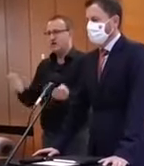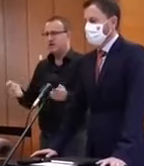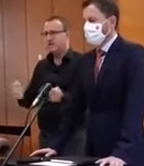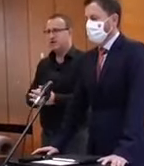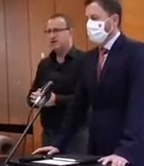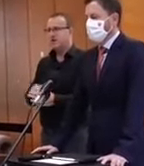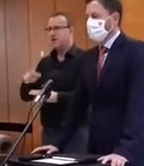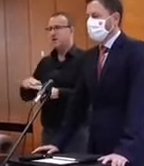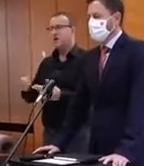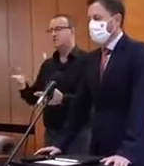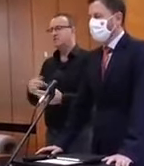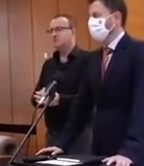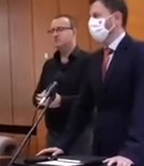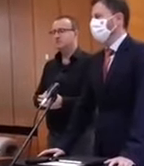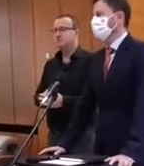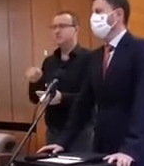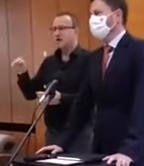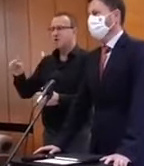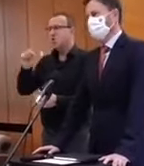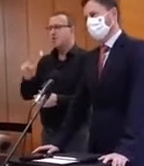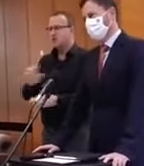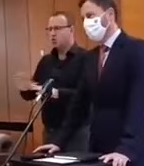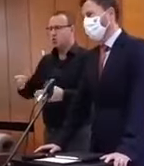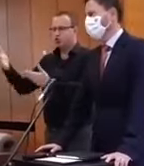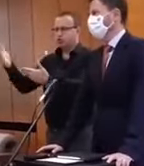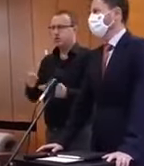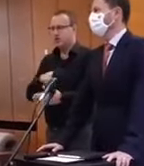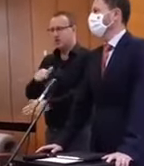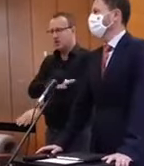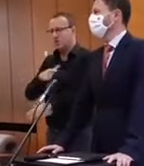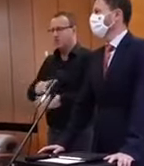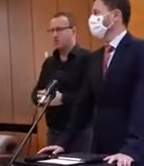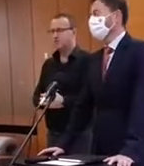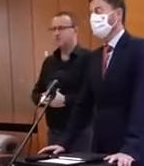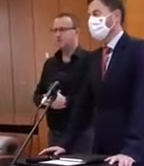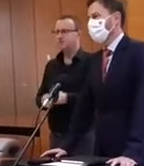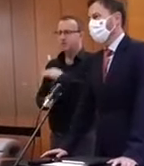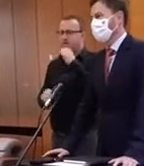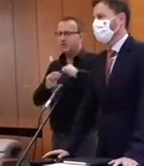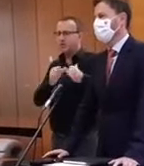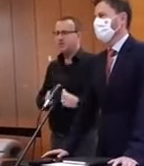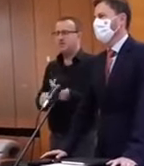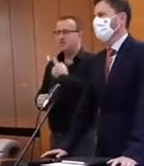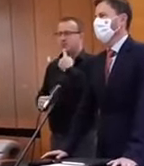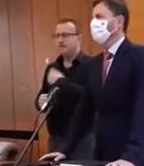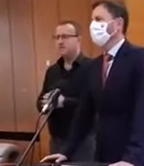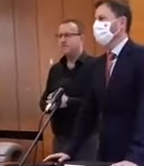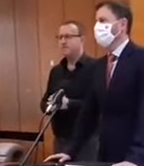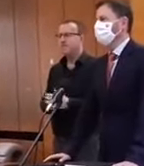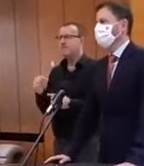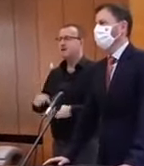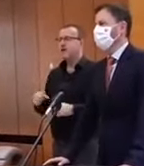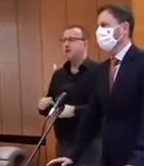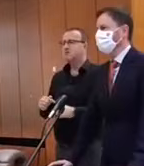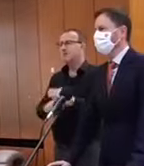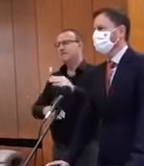bude vyberané? Áno, táto otázka je na stole už dlho, musím povedať, ale veľmi úprimne poviem, že